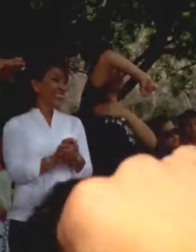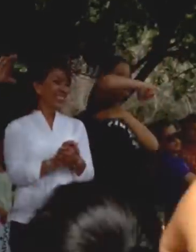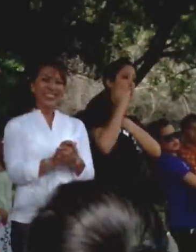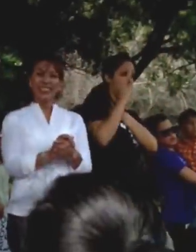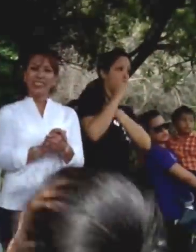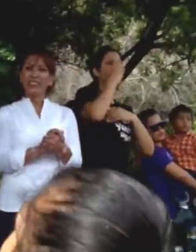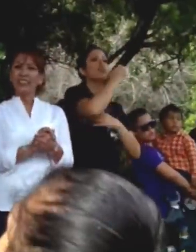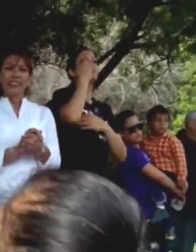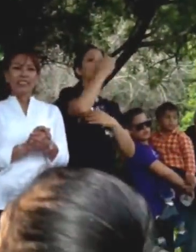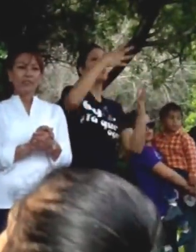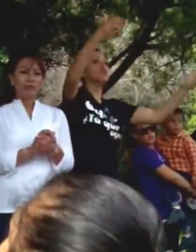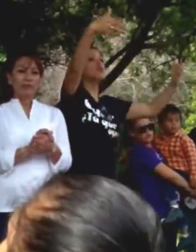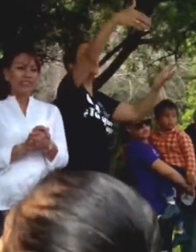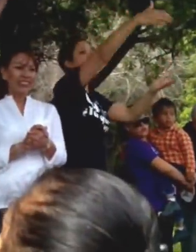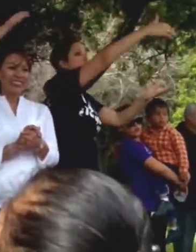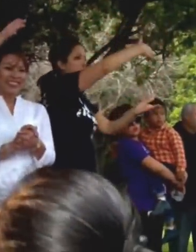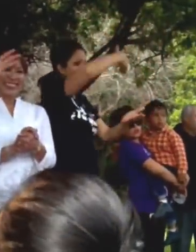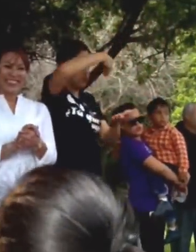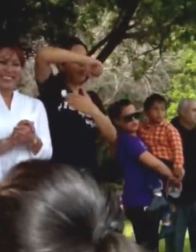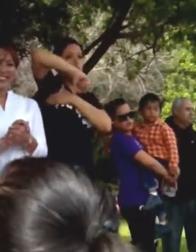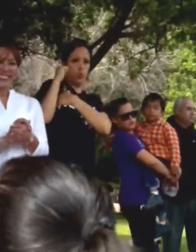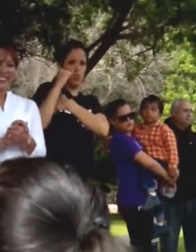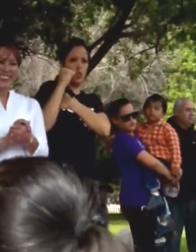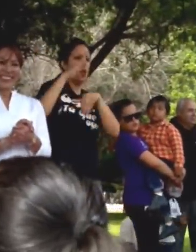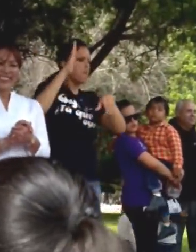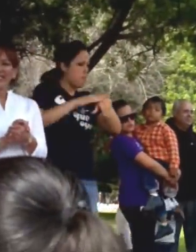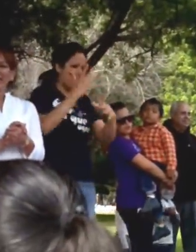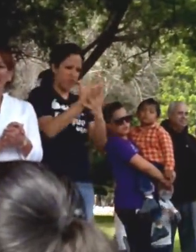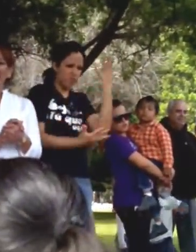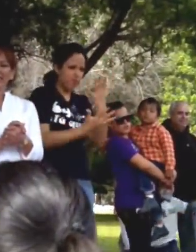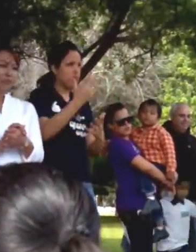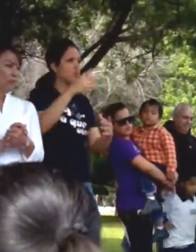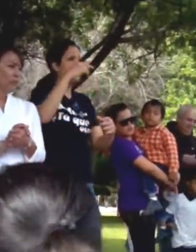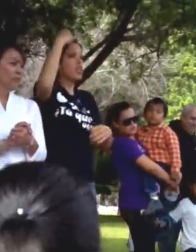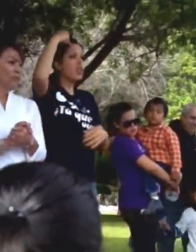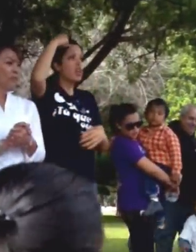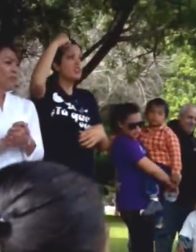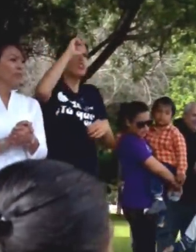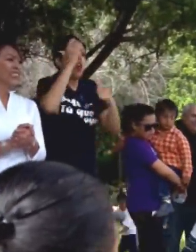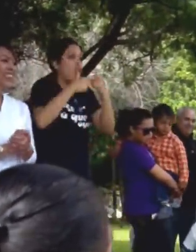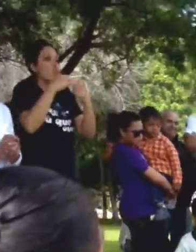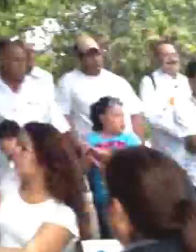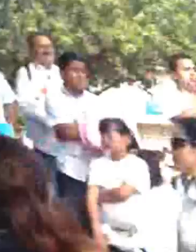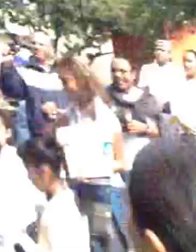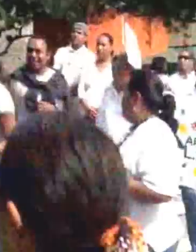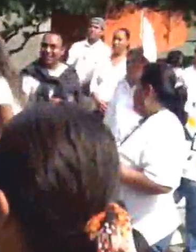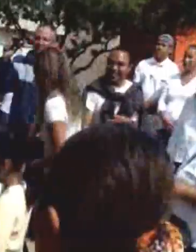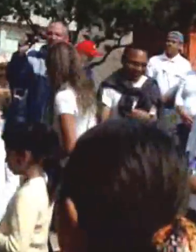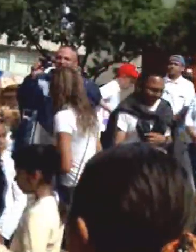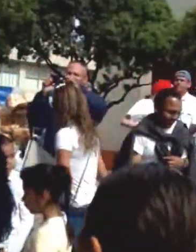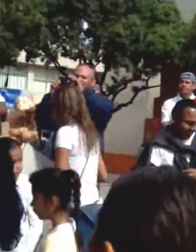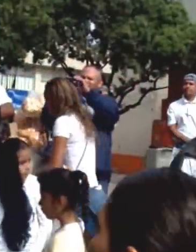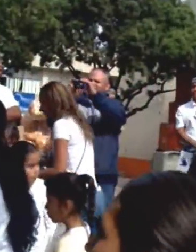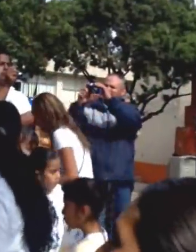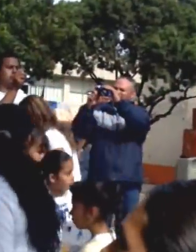dejar para cuidarlos para la próxima marcha y hacer más. Y, Nancy, ¿quieres decir algo? A ver, Nancy, ¿quieres decir algo?